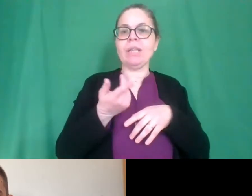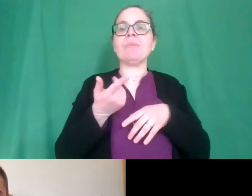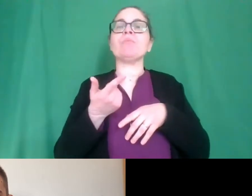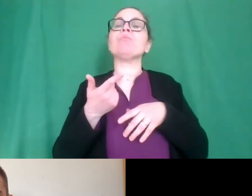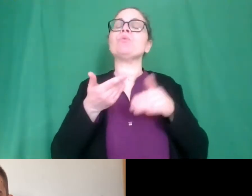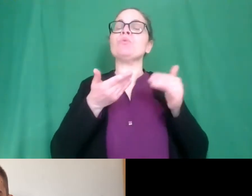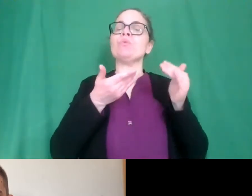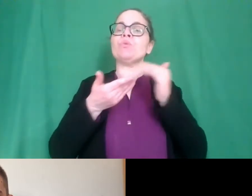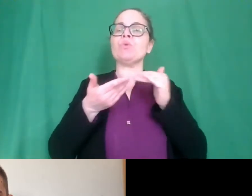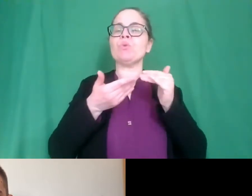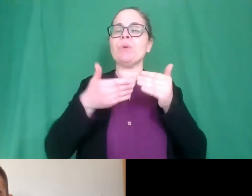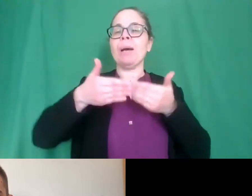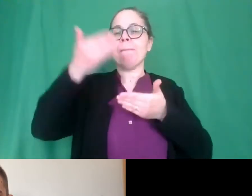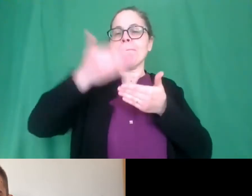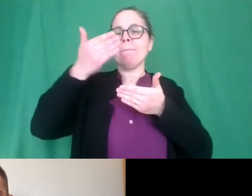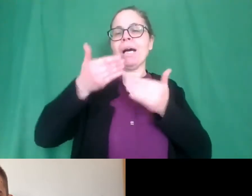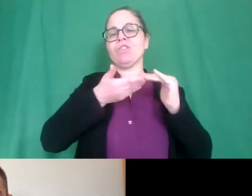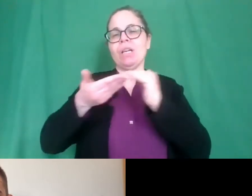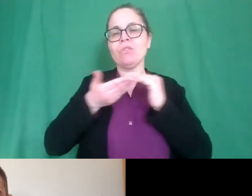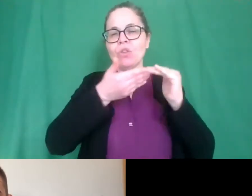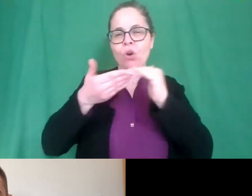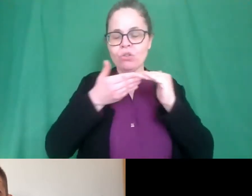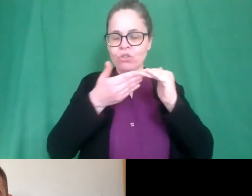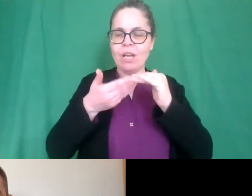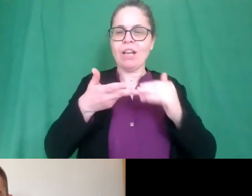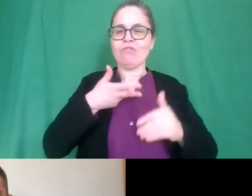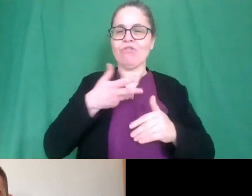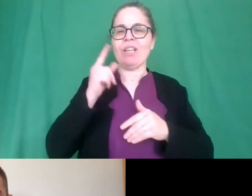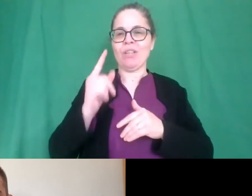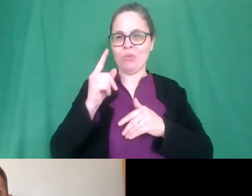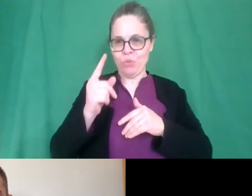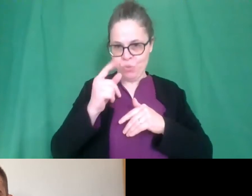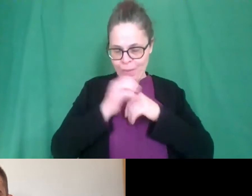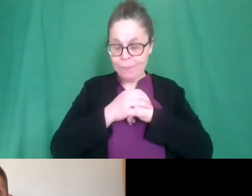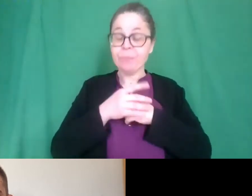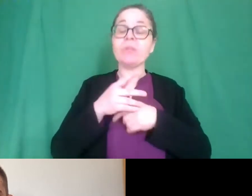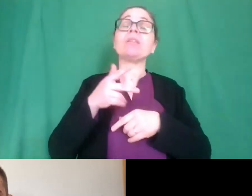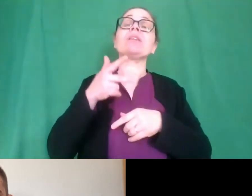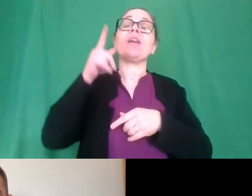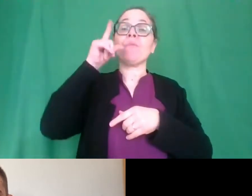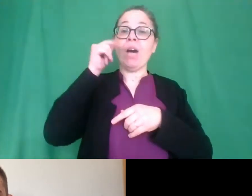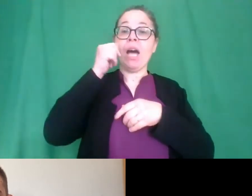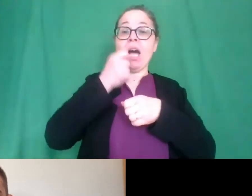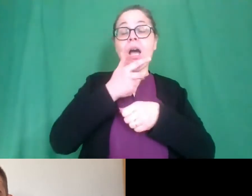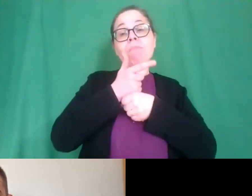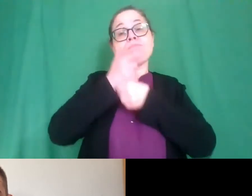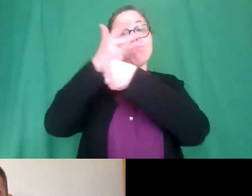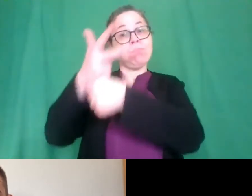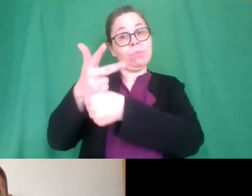social dal titolo The Deaf Wonderland. A te la parola Fabio.